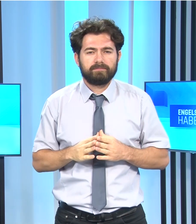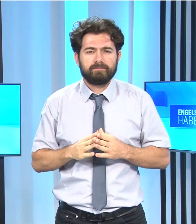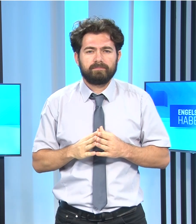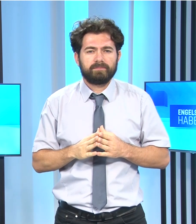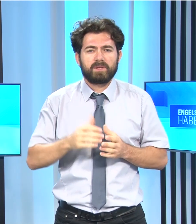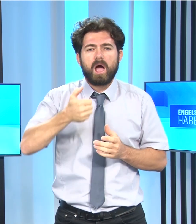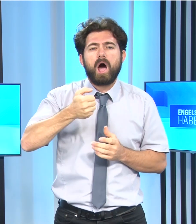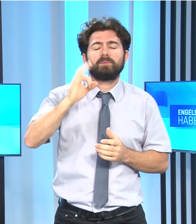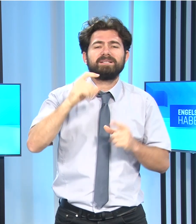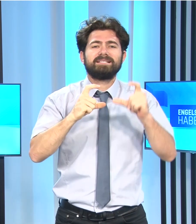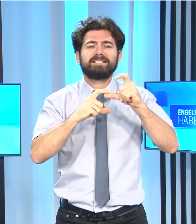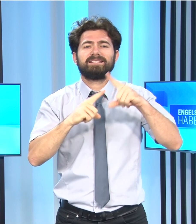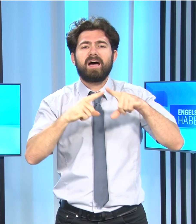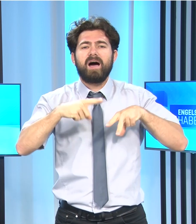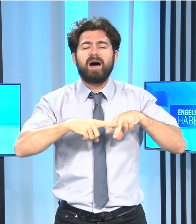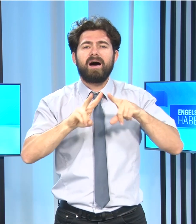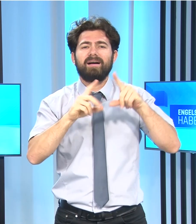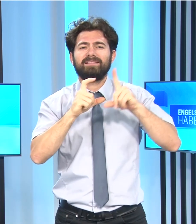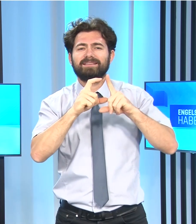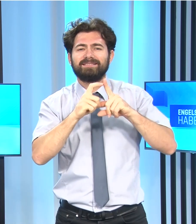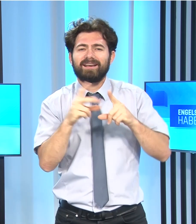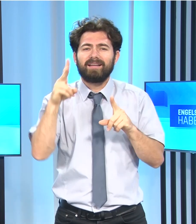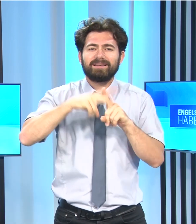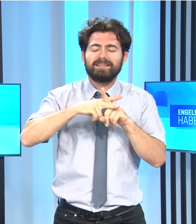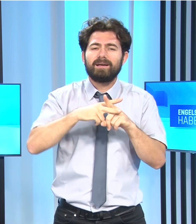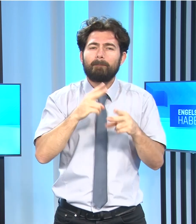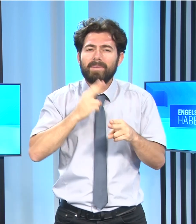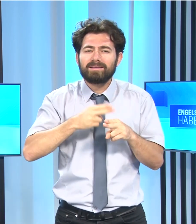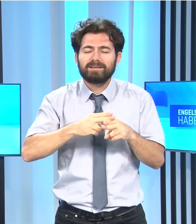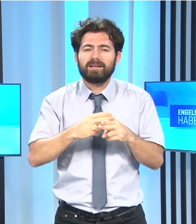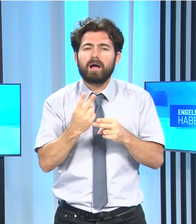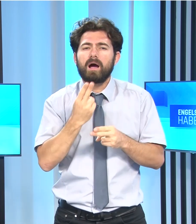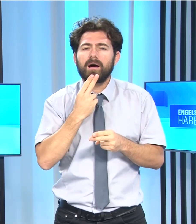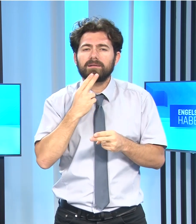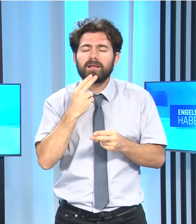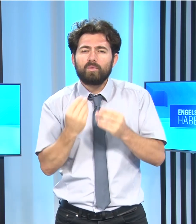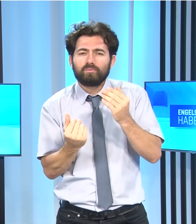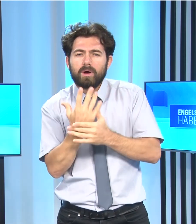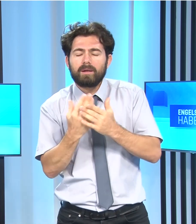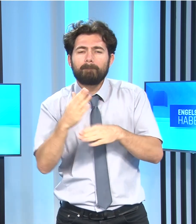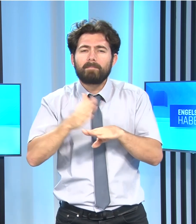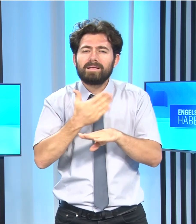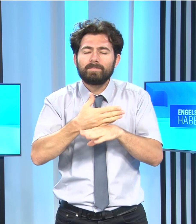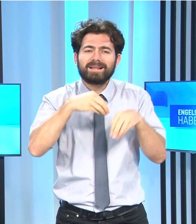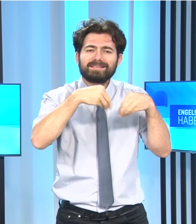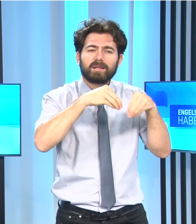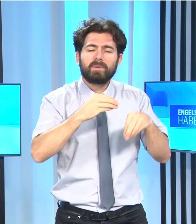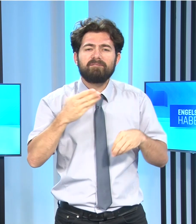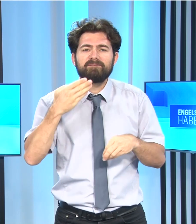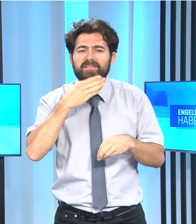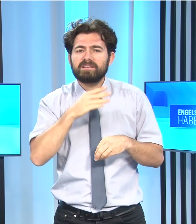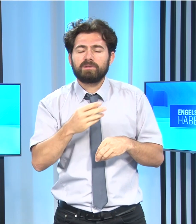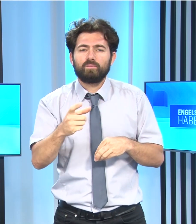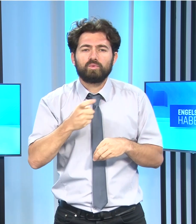60 standın yer aldığı pazarda kadınların ürettiklerini satma imkanı buldu. Antik Mausa